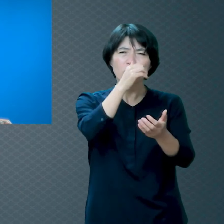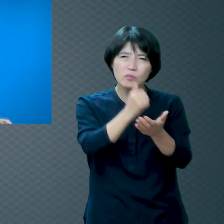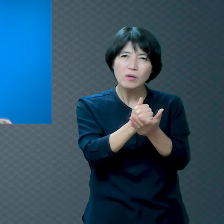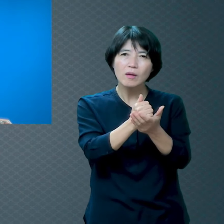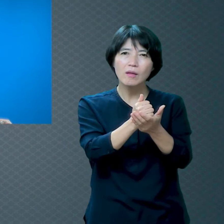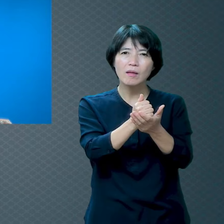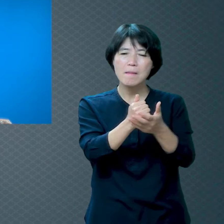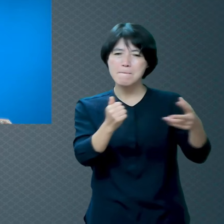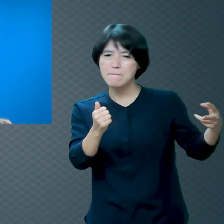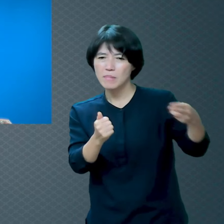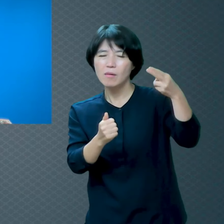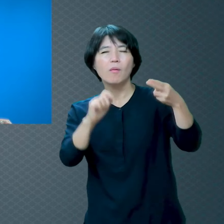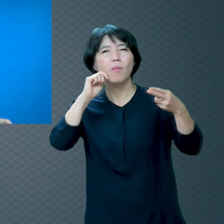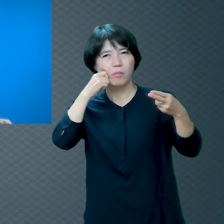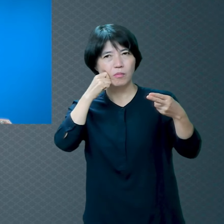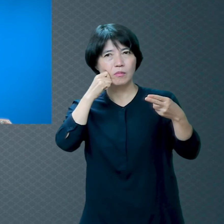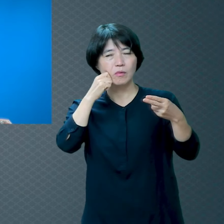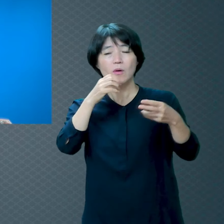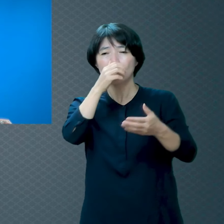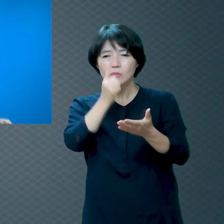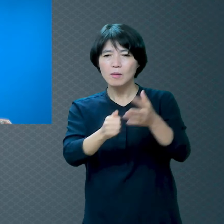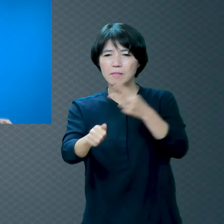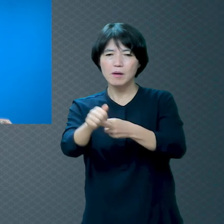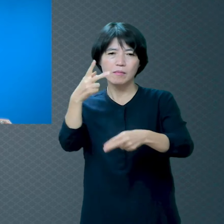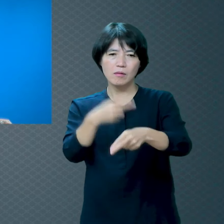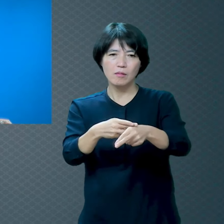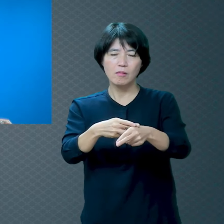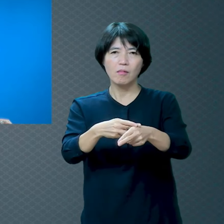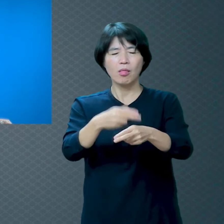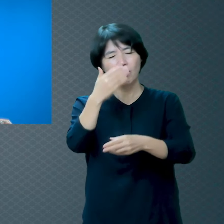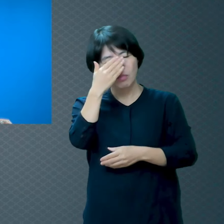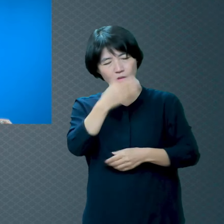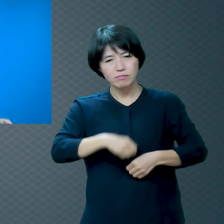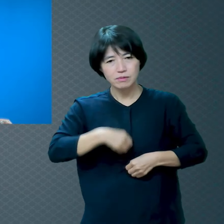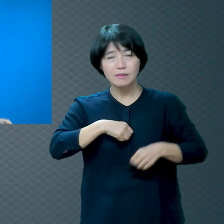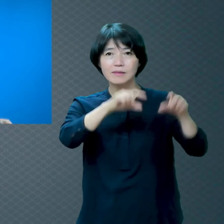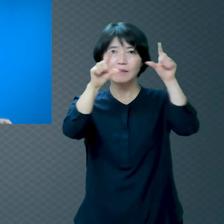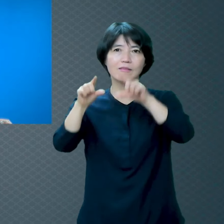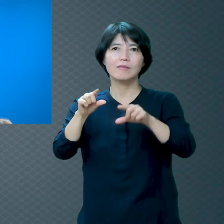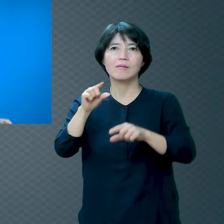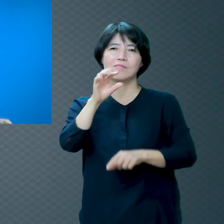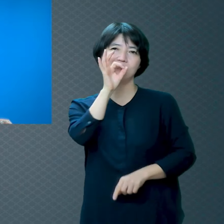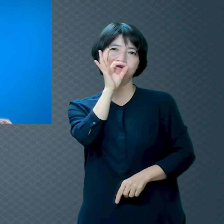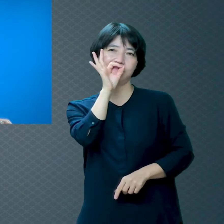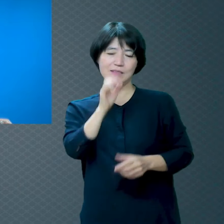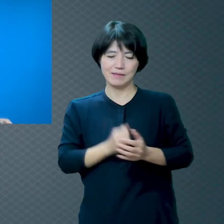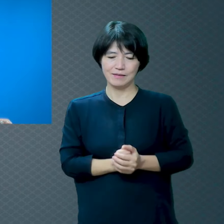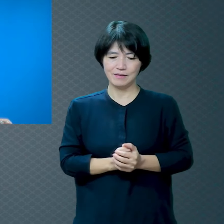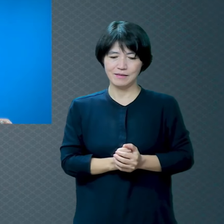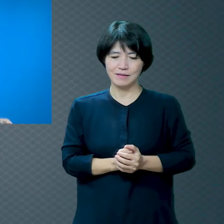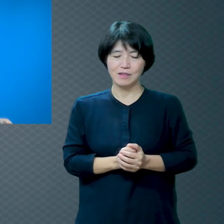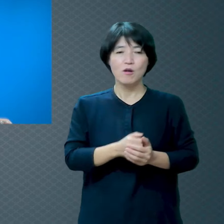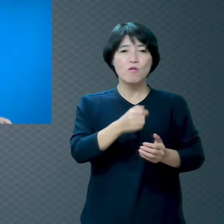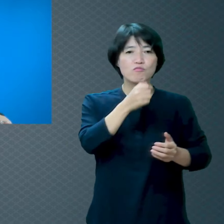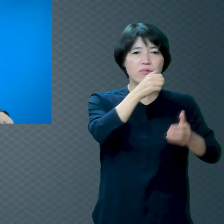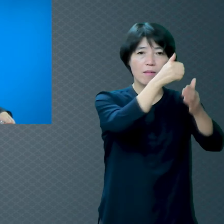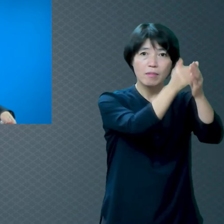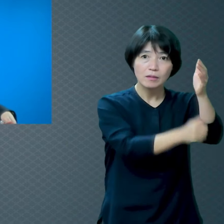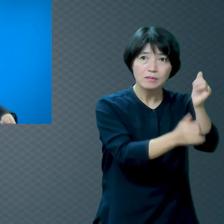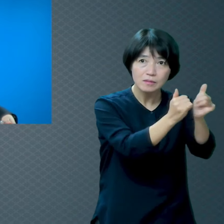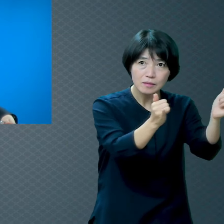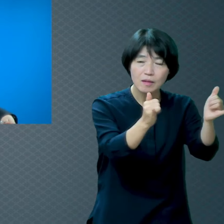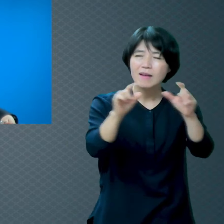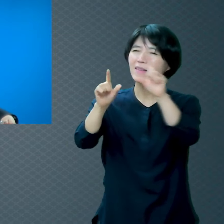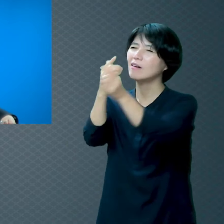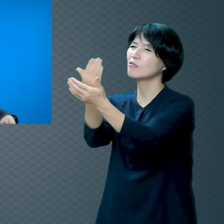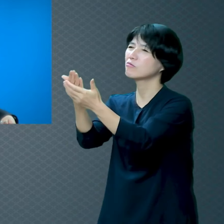그게 사람입니다 하나님 필요하지 않아요? 물에 빠진 사람이 살려주세요 외치는 것처럼